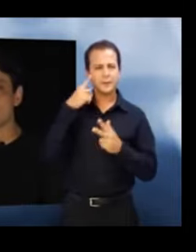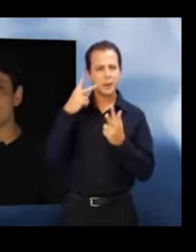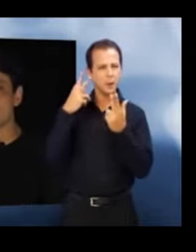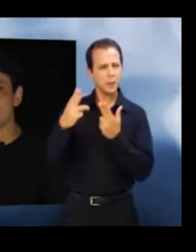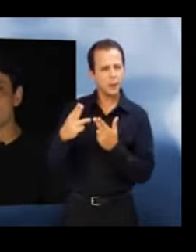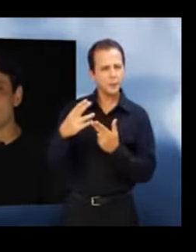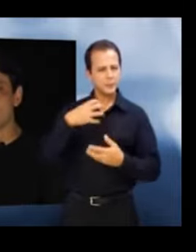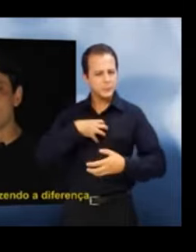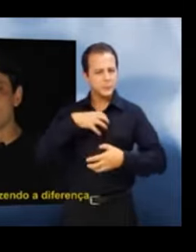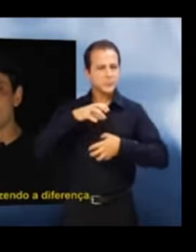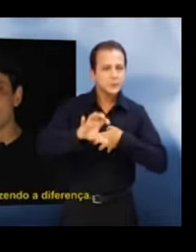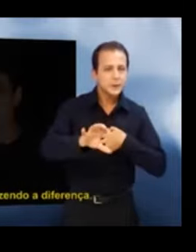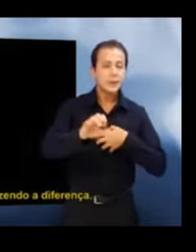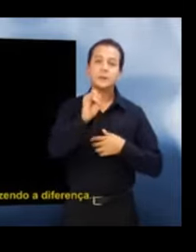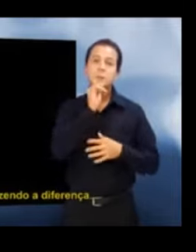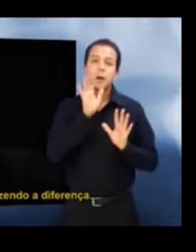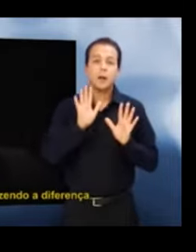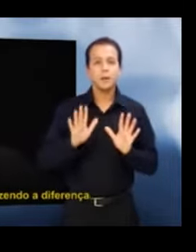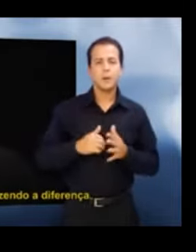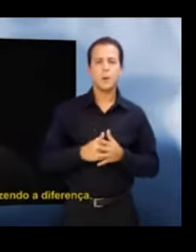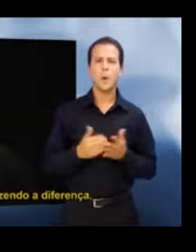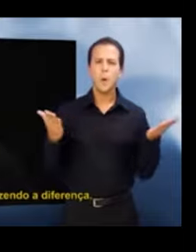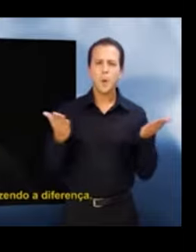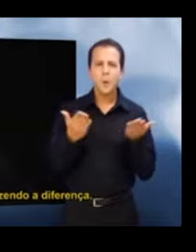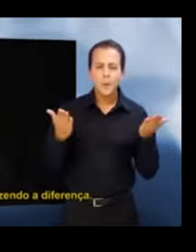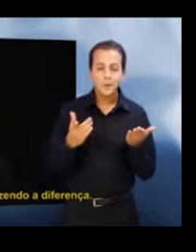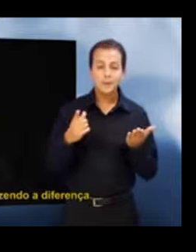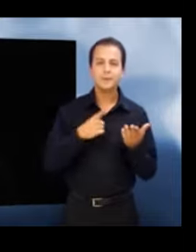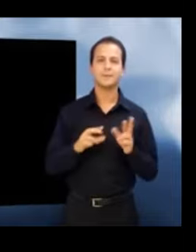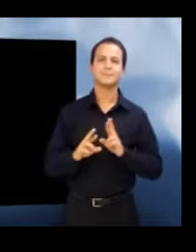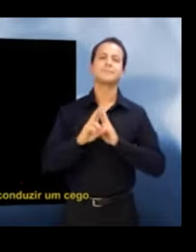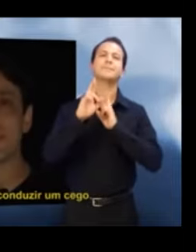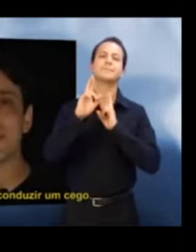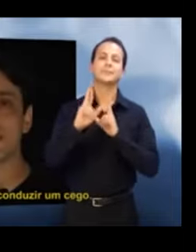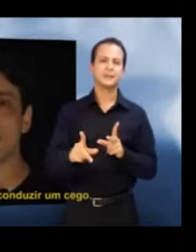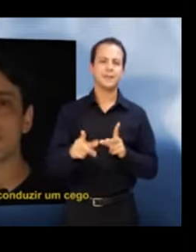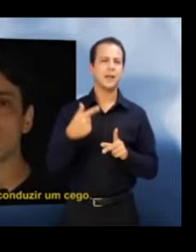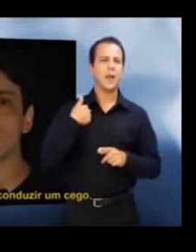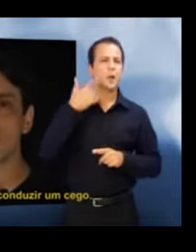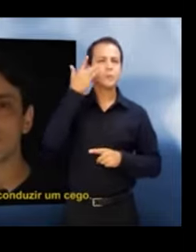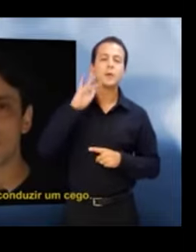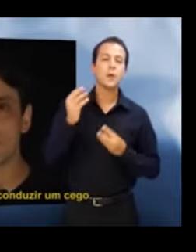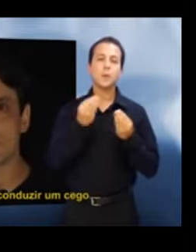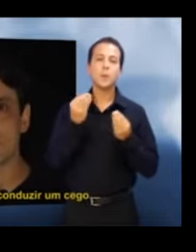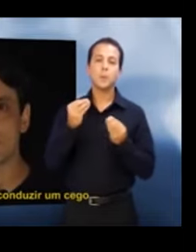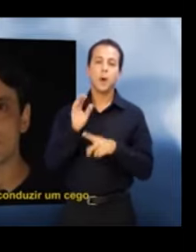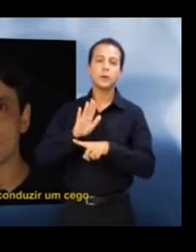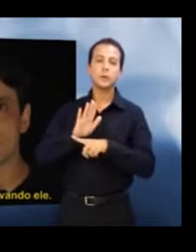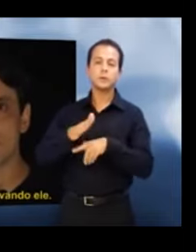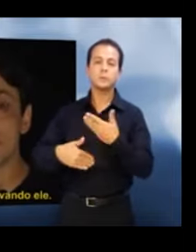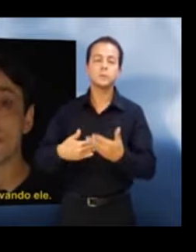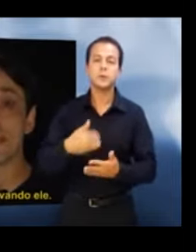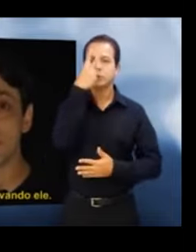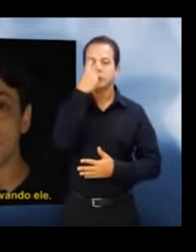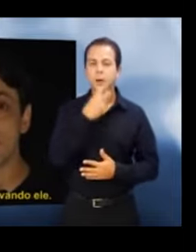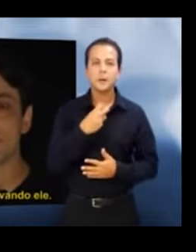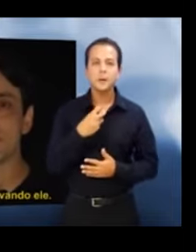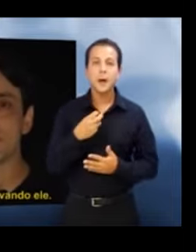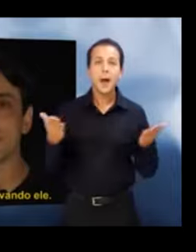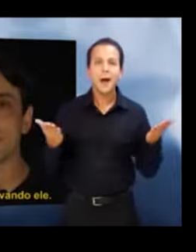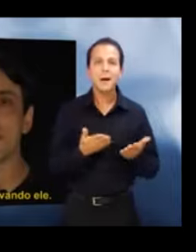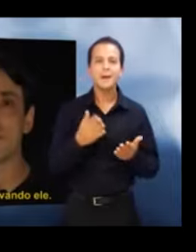situação e hoje eu já estou fazendo a diferença. Eu não sabia como conduzir um cego,